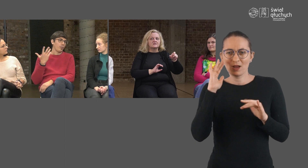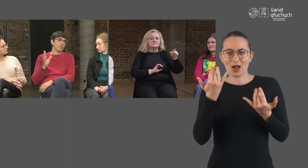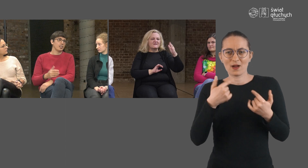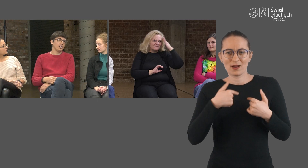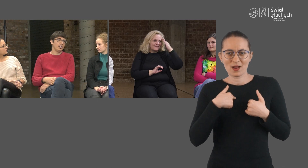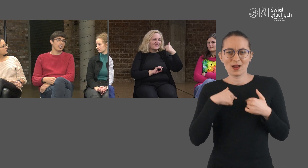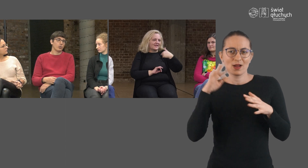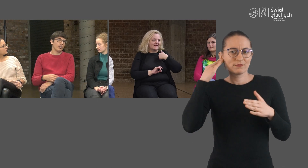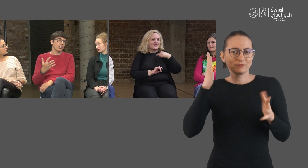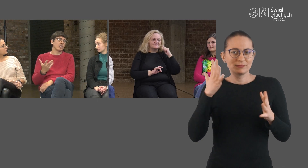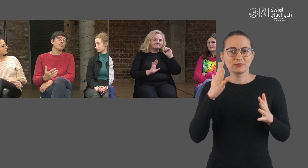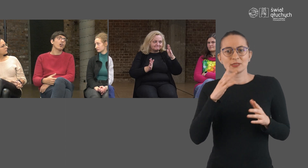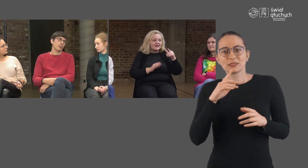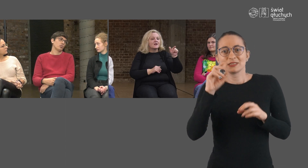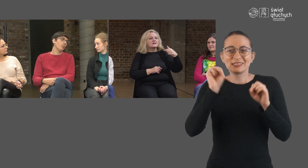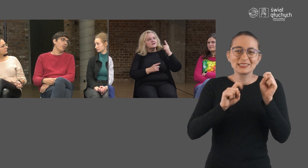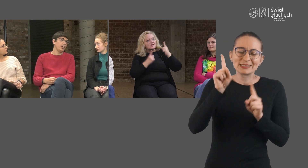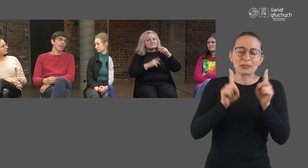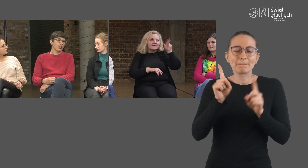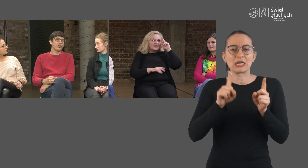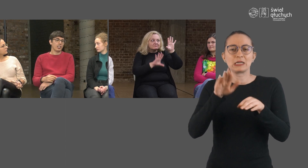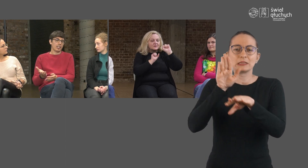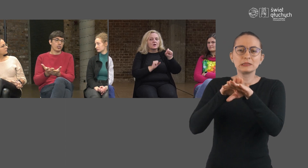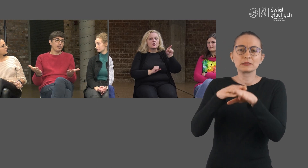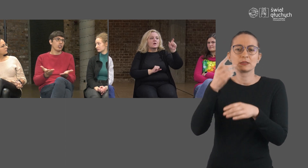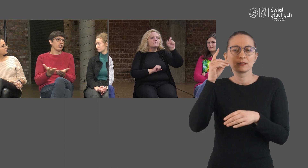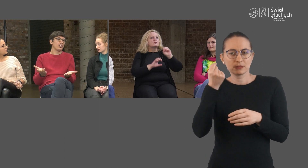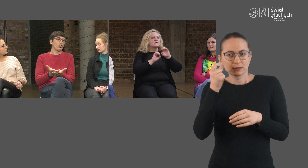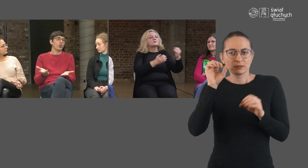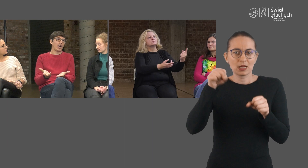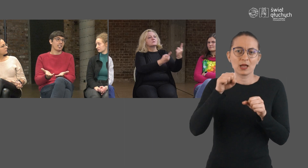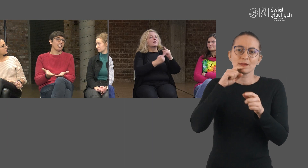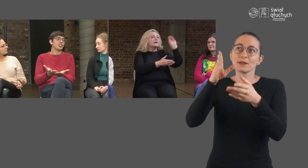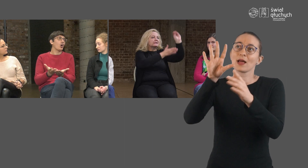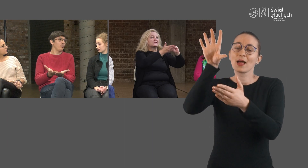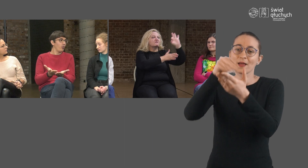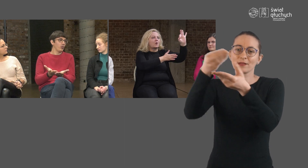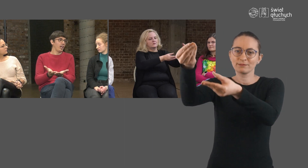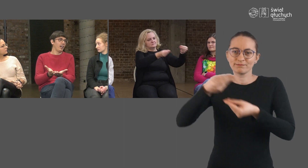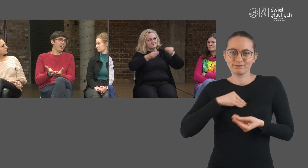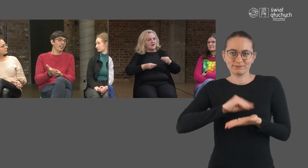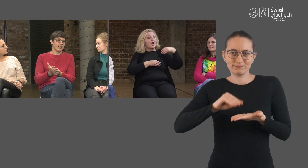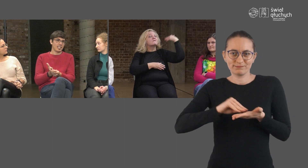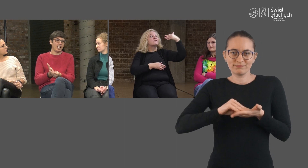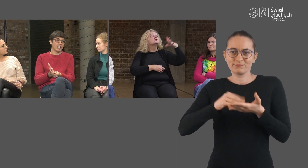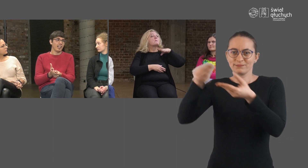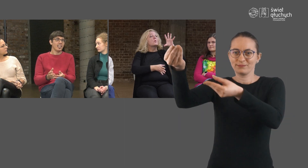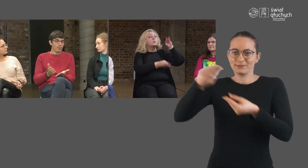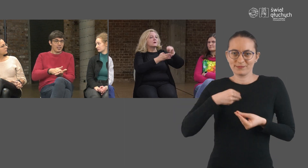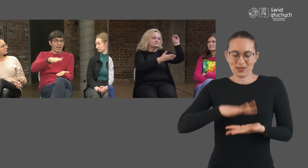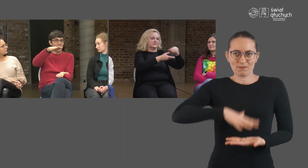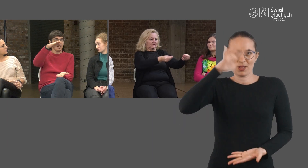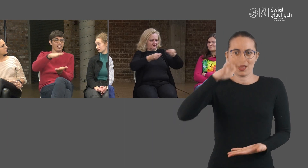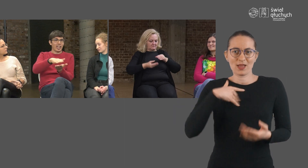mam problem z niedosłuchem, że czasem nie rozumiem, co mówi, to wtedy zawsze mi przynosi swoją notatkę, co on mówił na